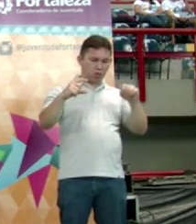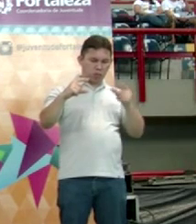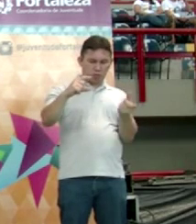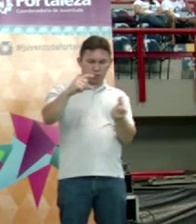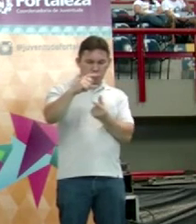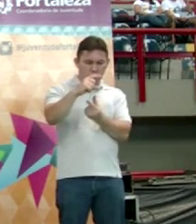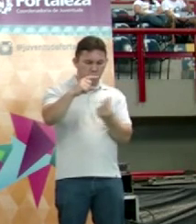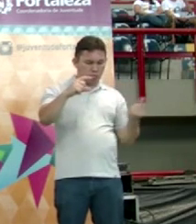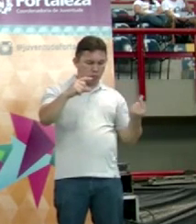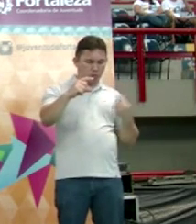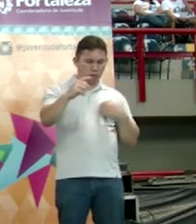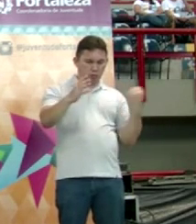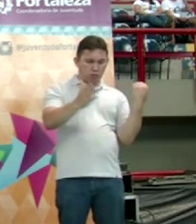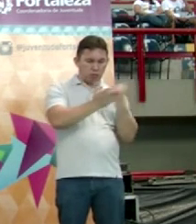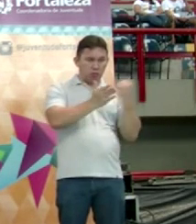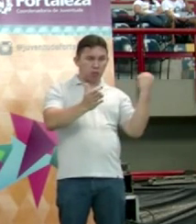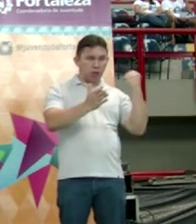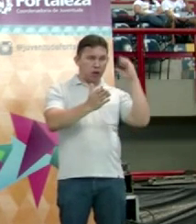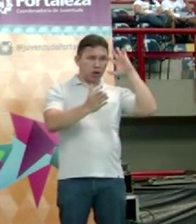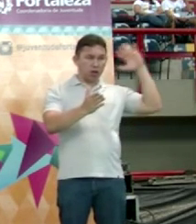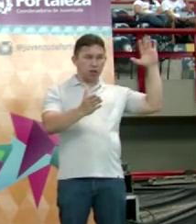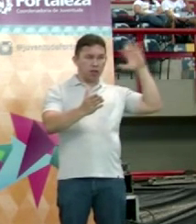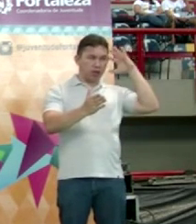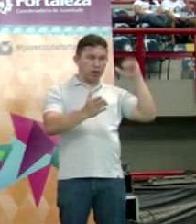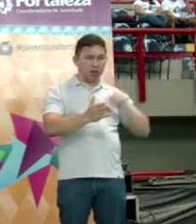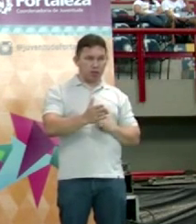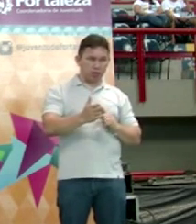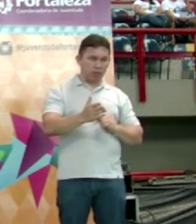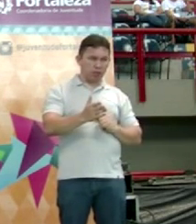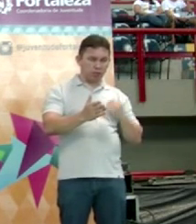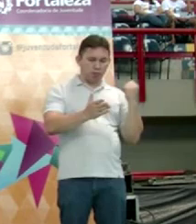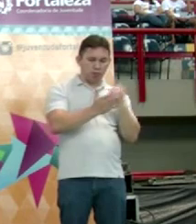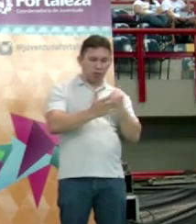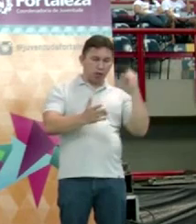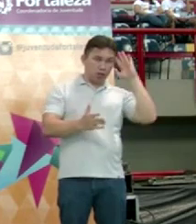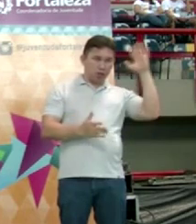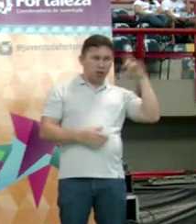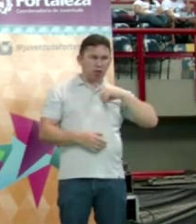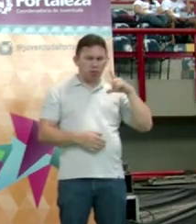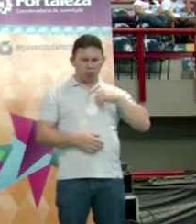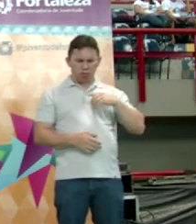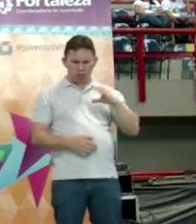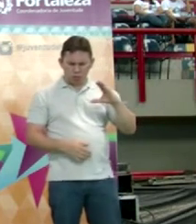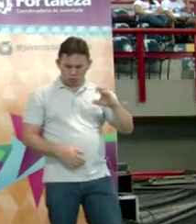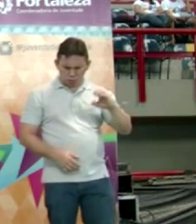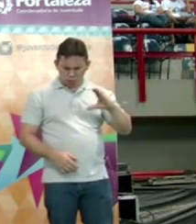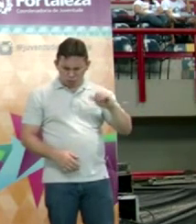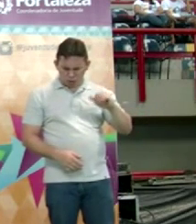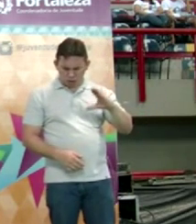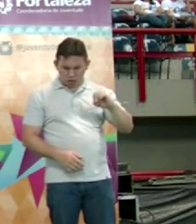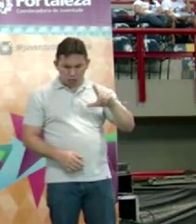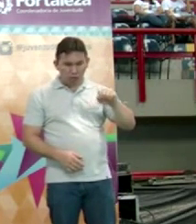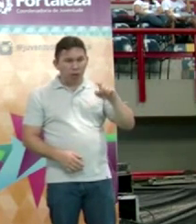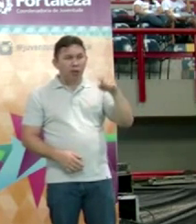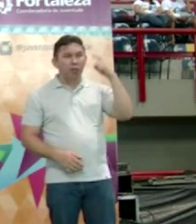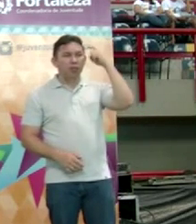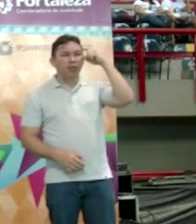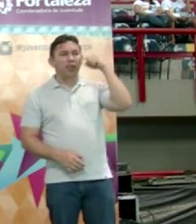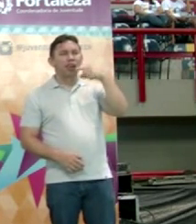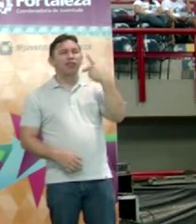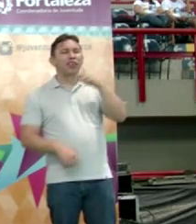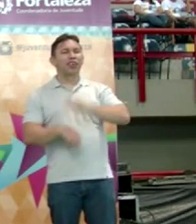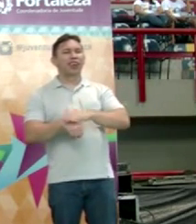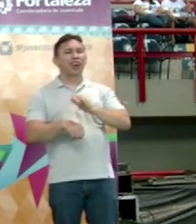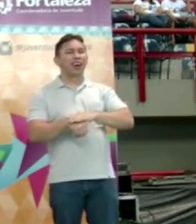informação: marca de fantasia. Por quê? Porque tinha pessoas que associavam a Coca-Cola à cocaína